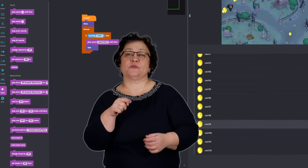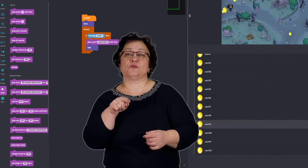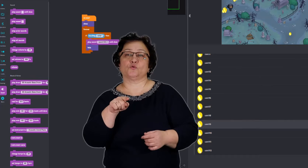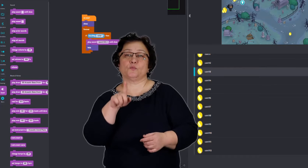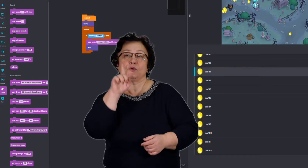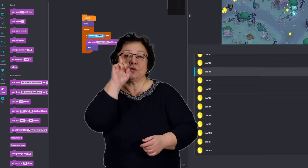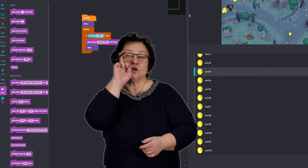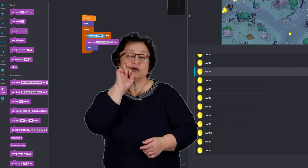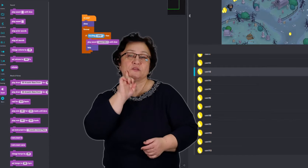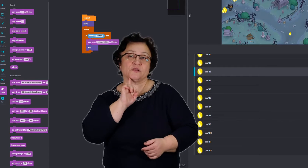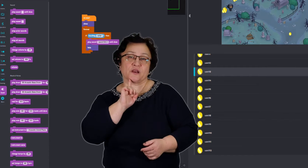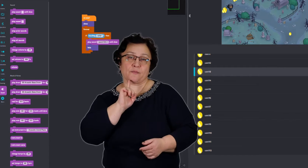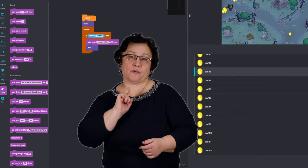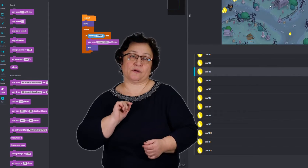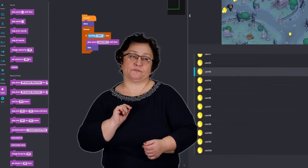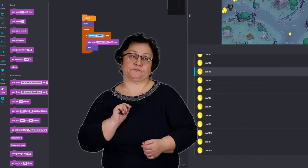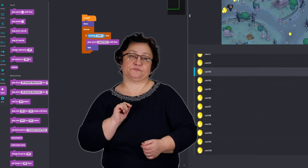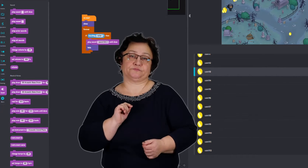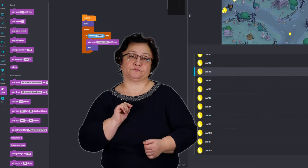там, де тобі треба.